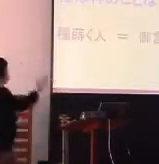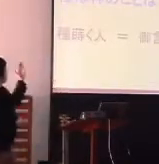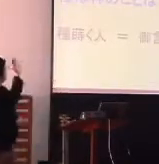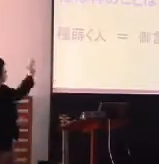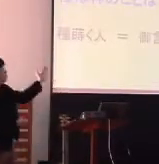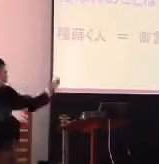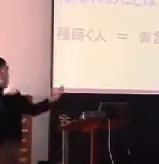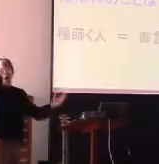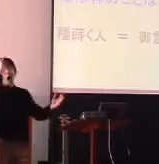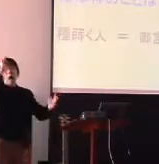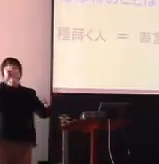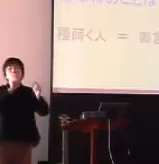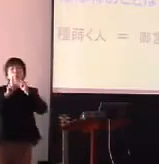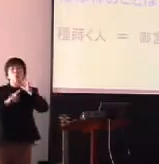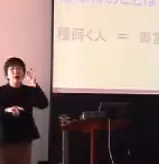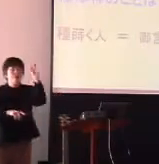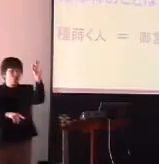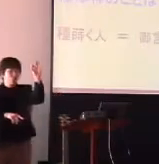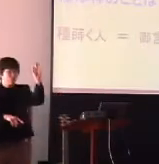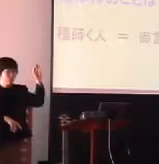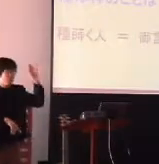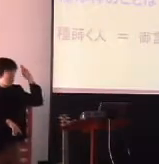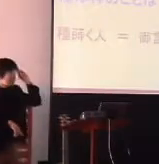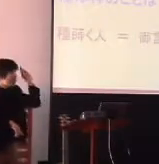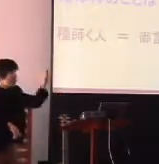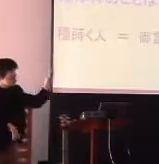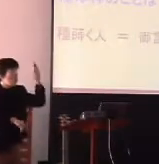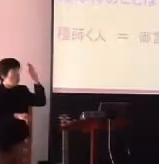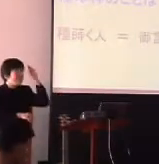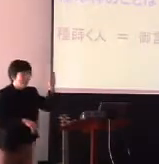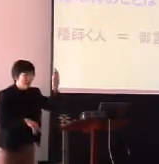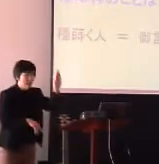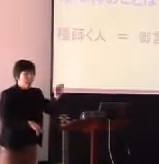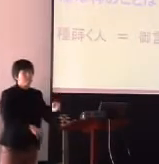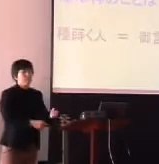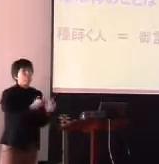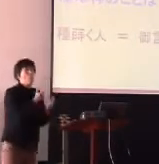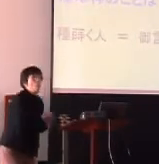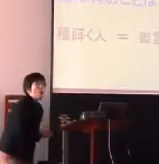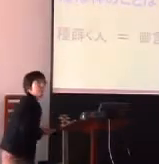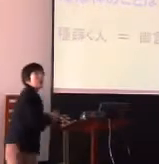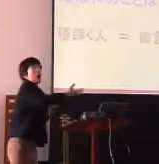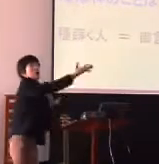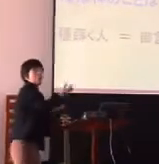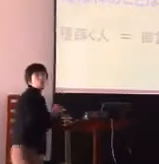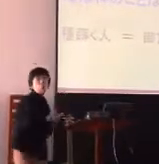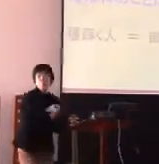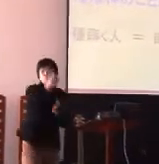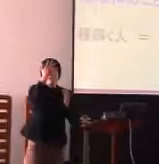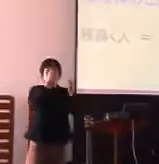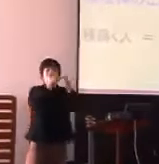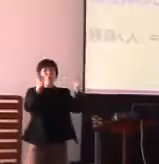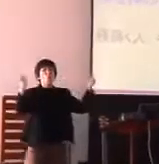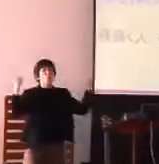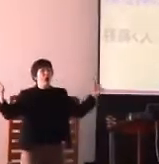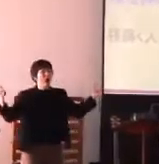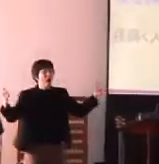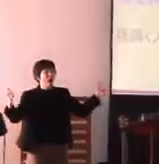くということですね。伝えるということですね。まくということは御言葉を知るだけでなく、